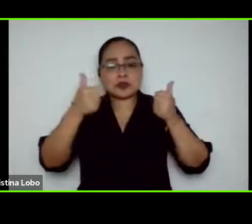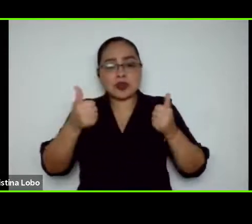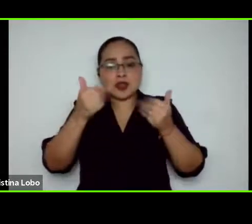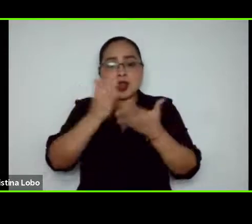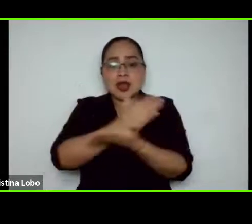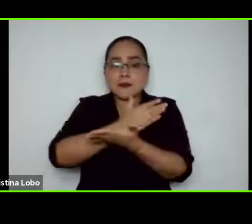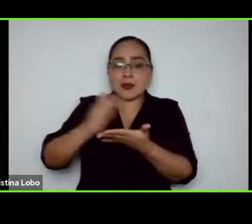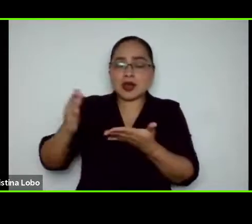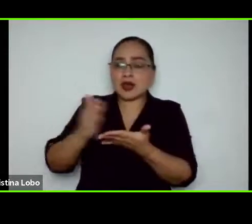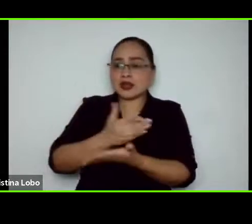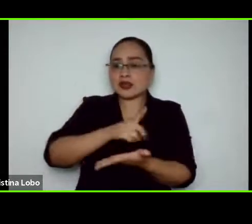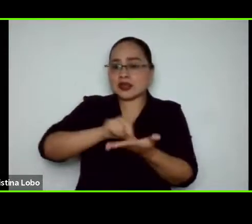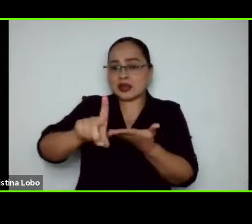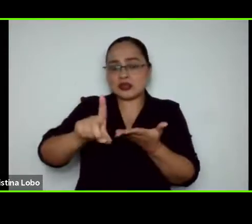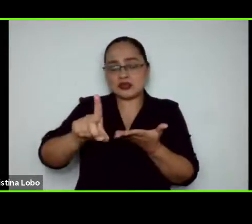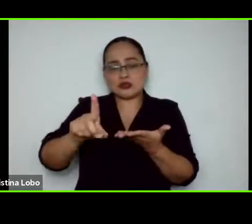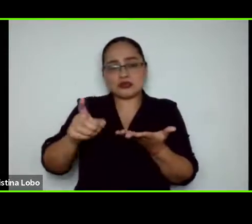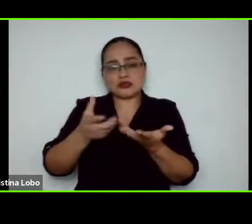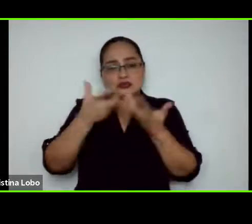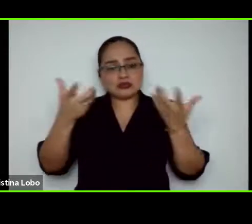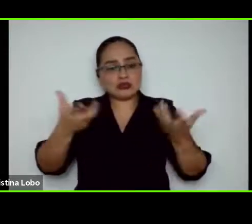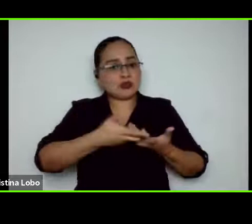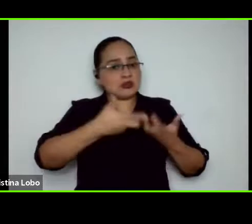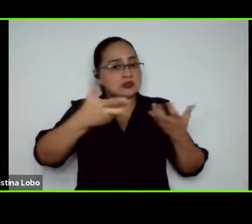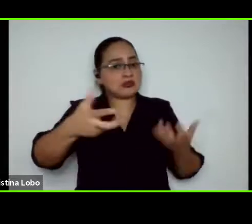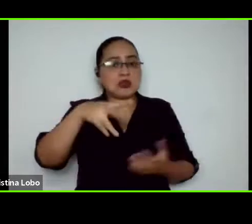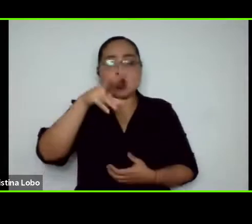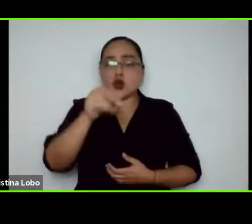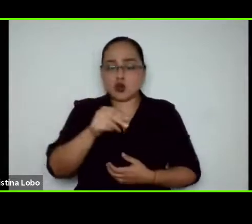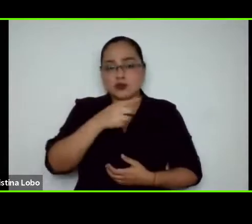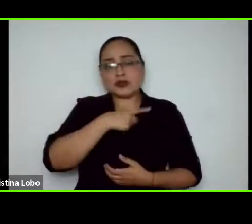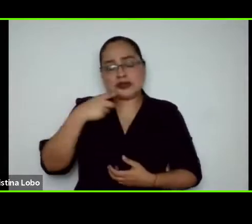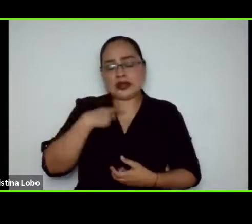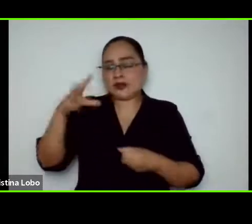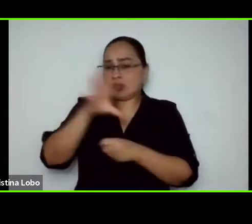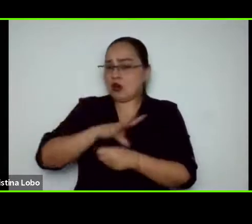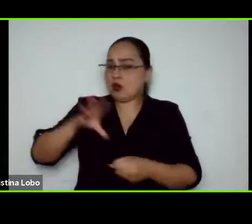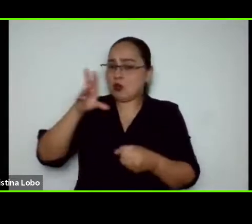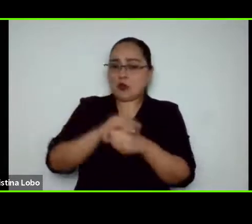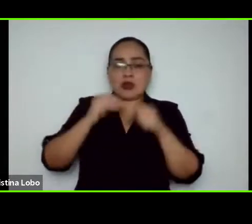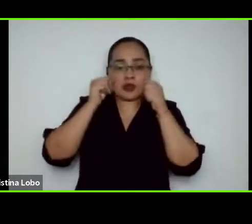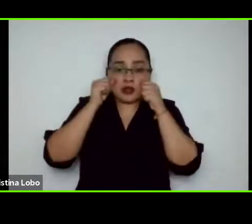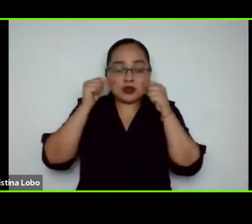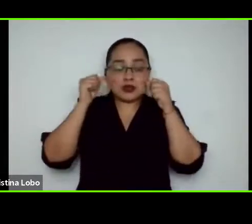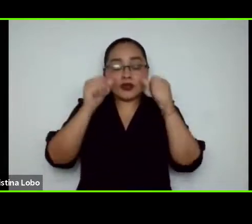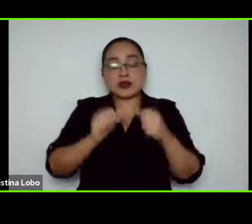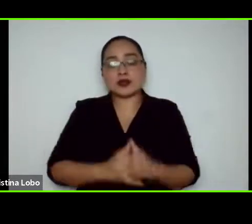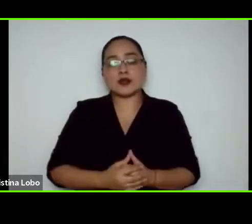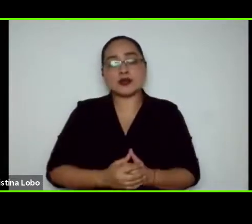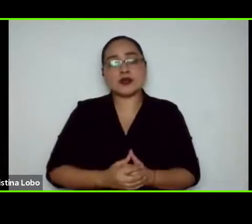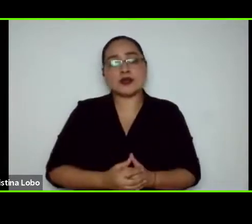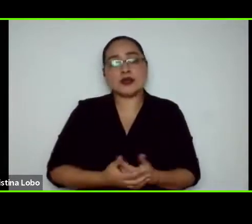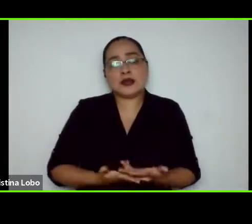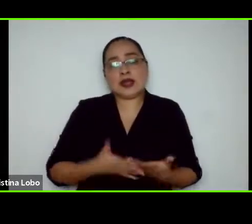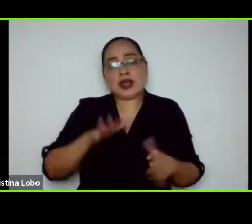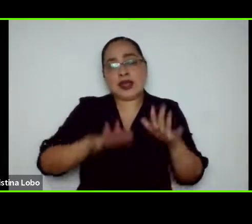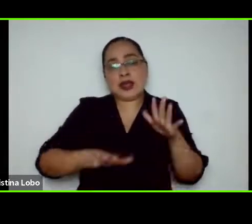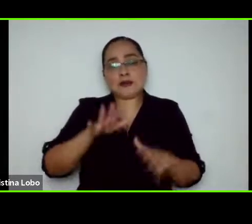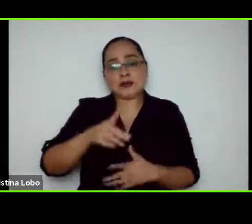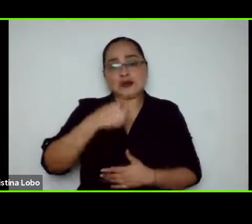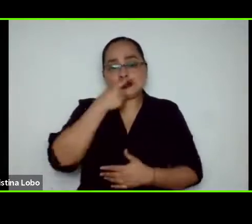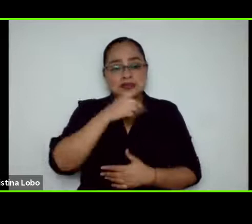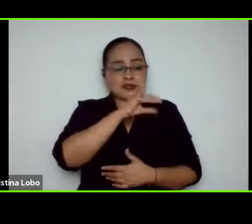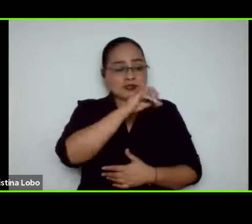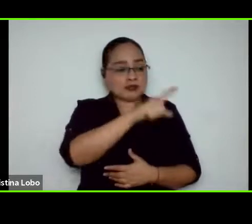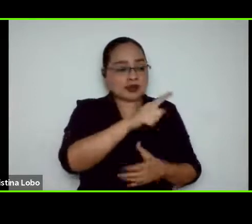veces superada, pero que pues, podemos escuchar todavía en algunas discusiones, es en que son, una cosa son los derechos civiles